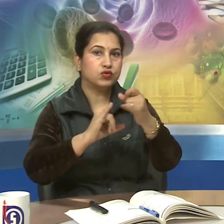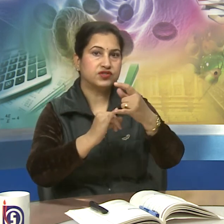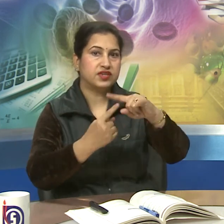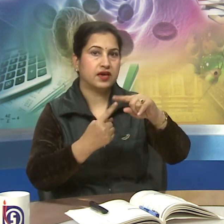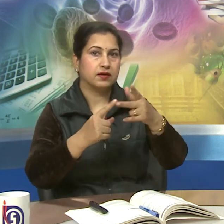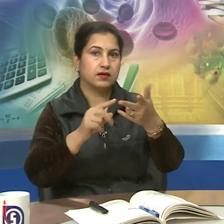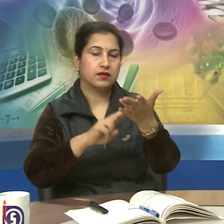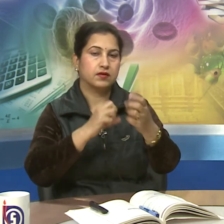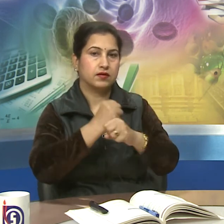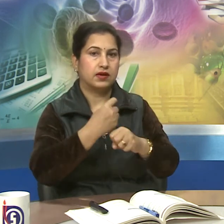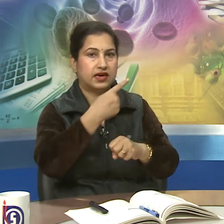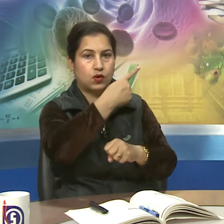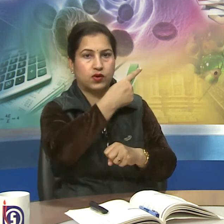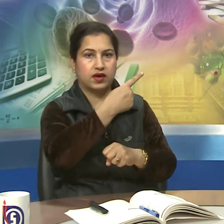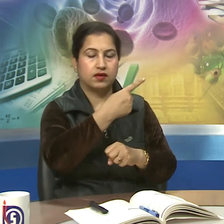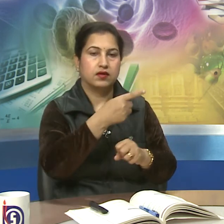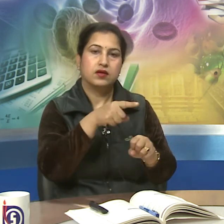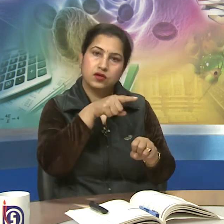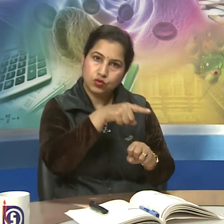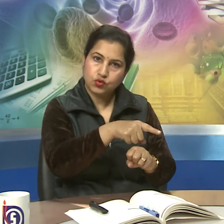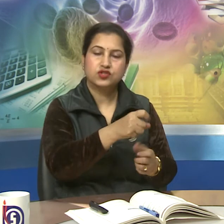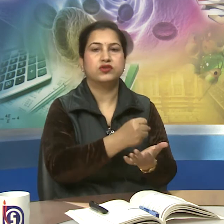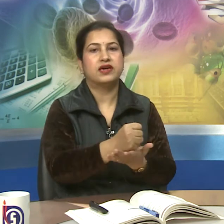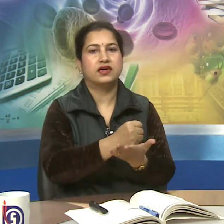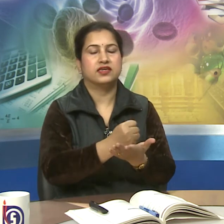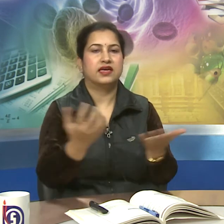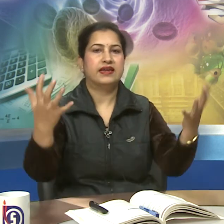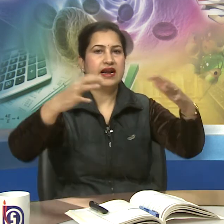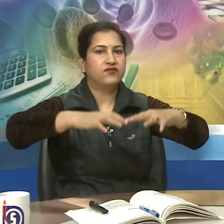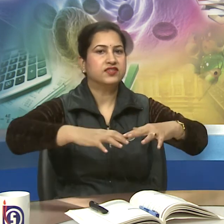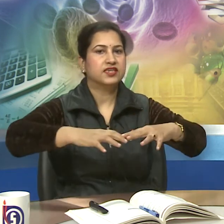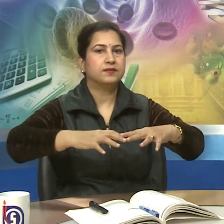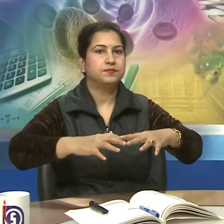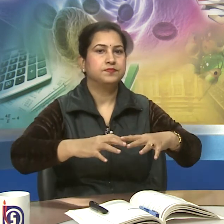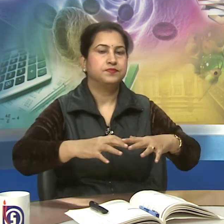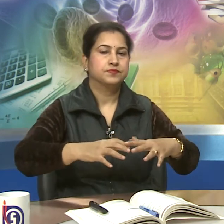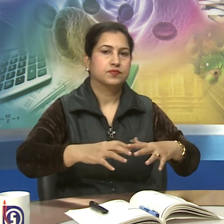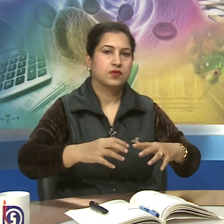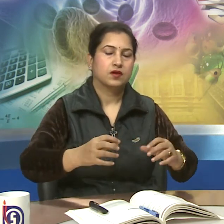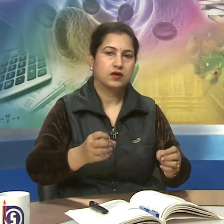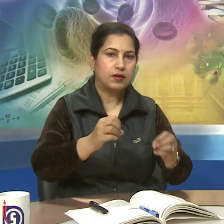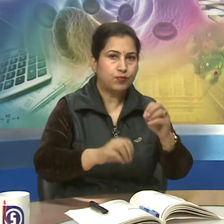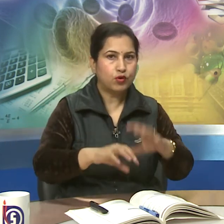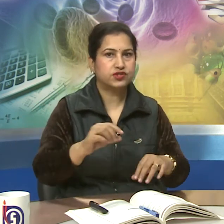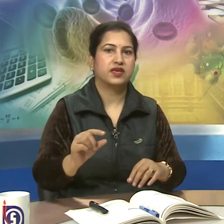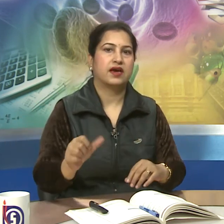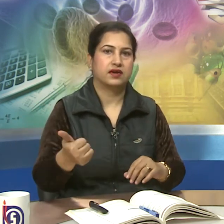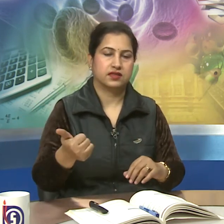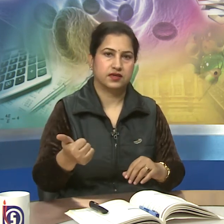पोस्टिंग लिखा हुआ है तो इसको यह कहा जाता है लेंथ फिर से हम कंपोस्ट तैयार करते